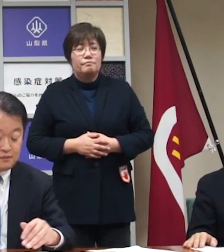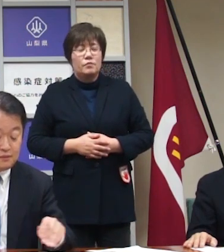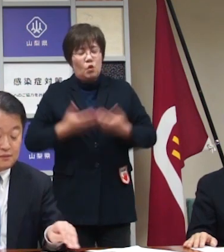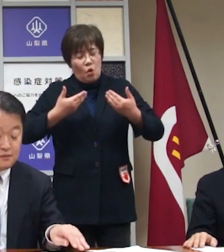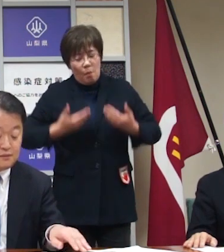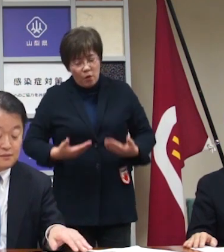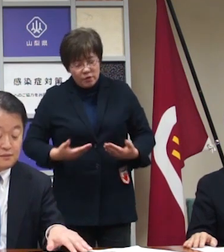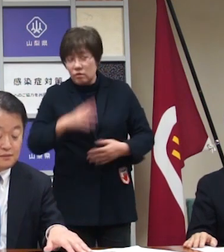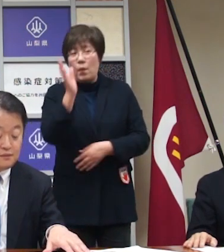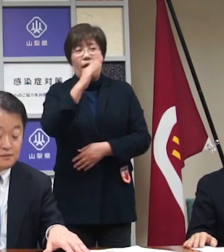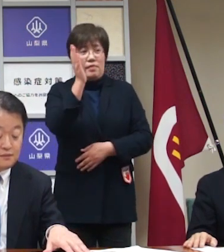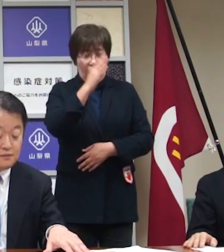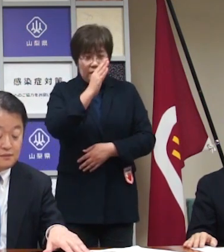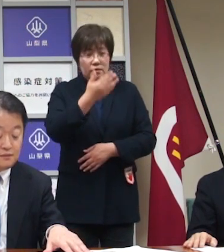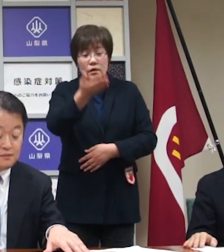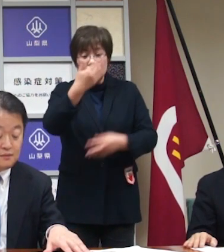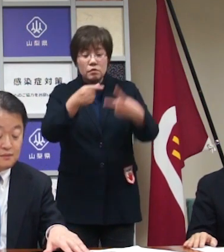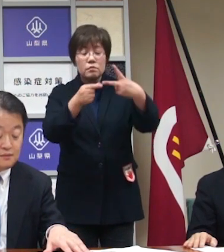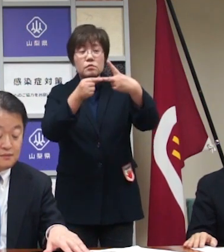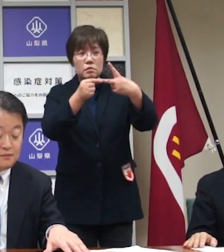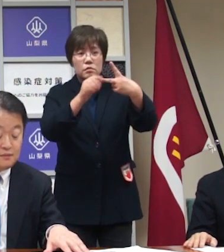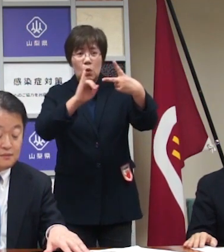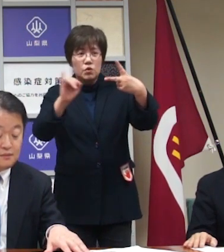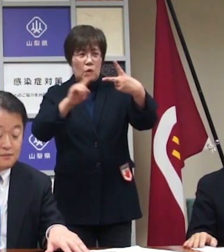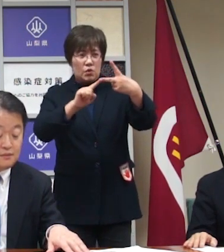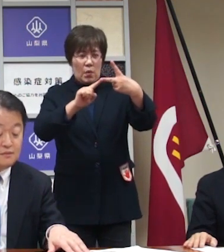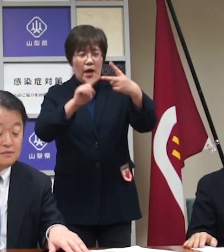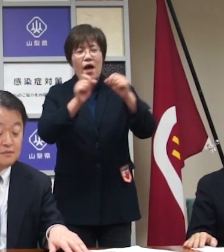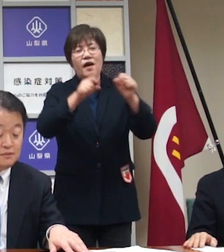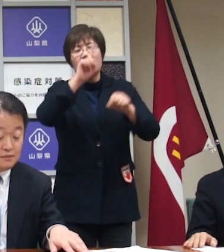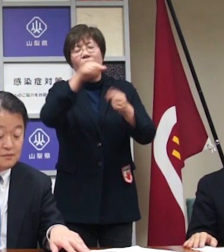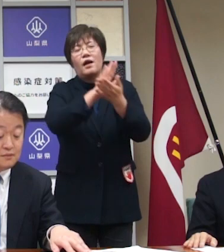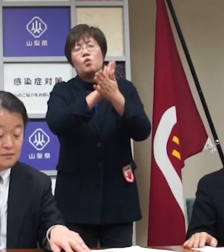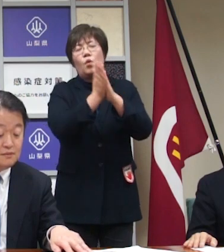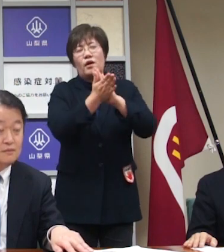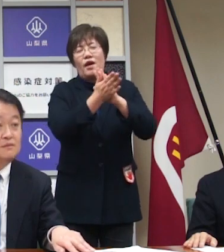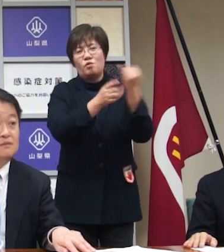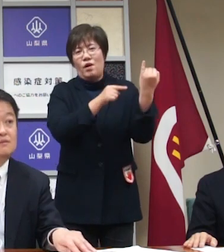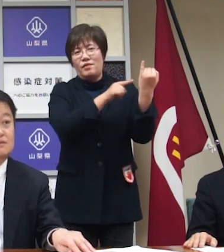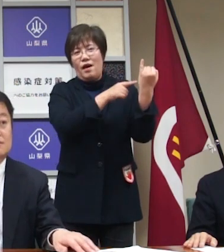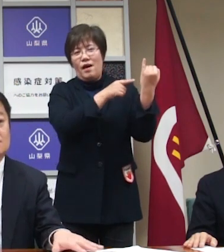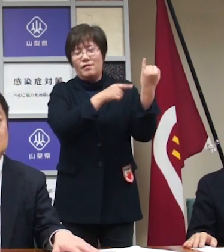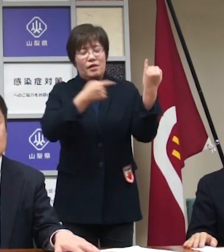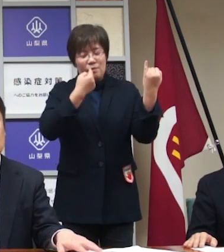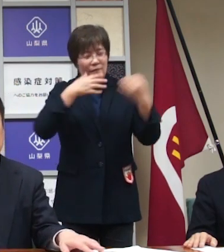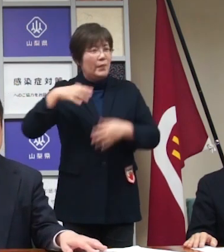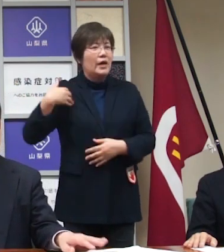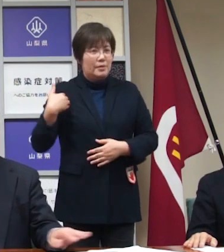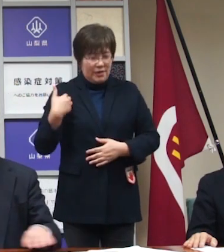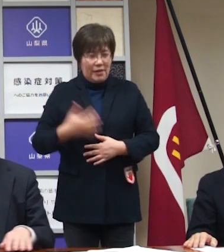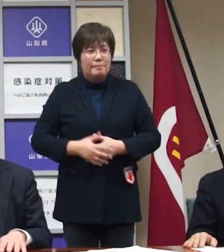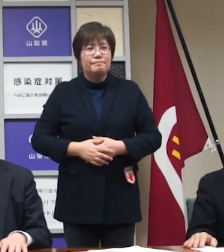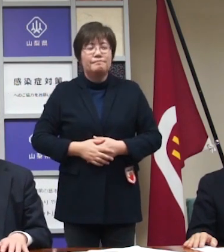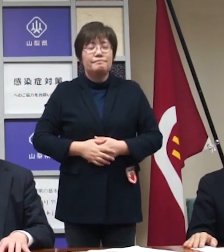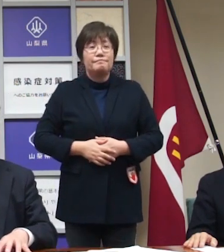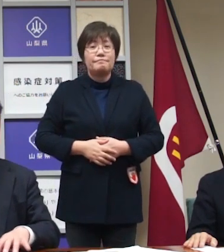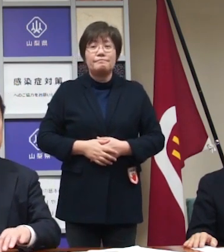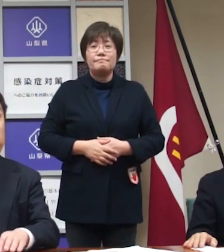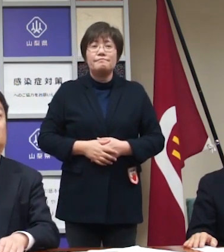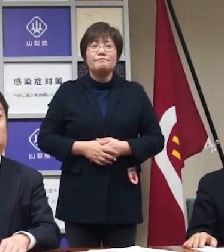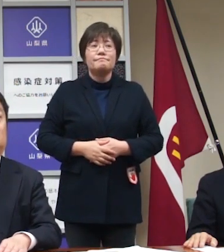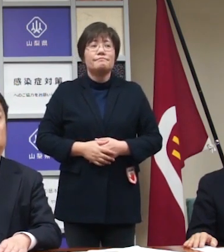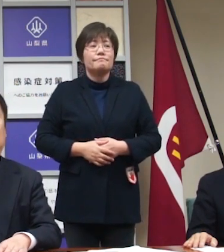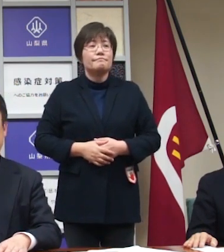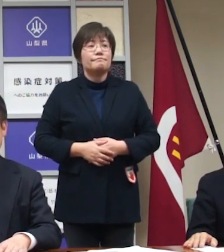重くない。で、2の方については長野県の患者さんなので分かりません。 ありがとうございます。他にいかがでしょ